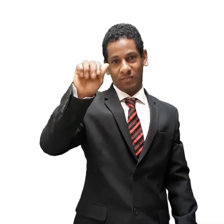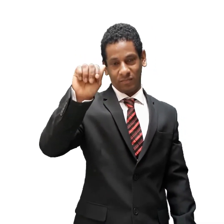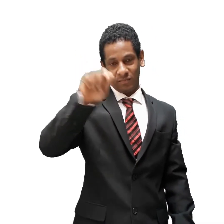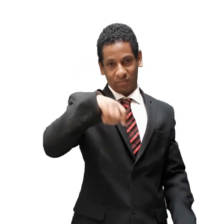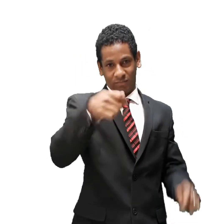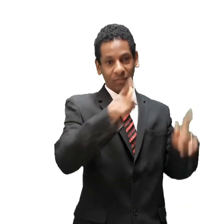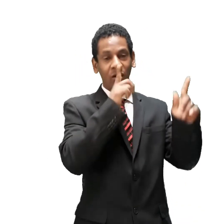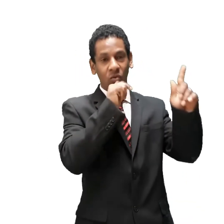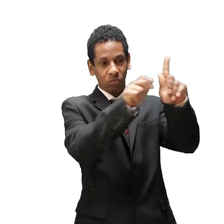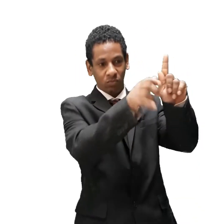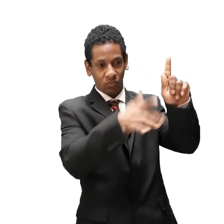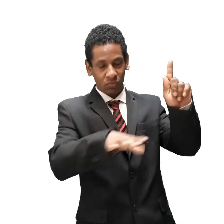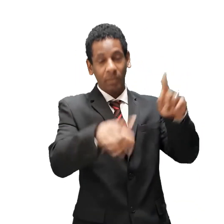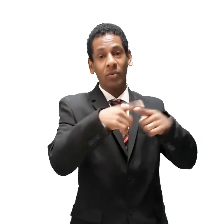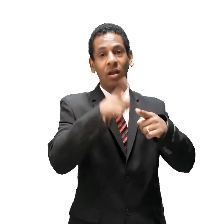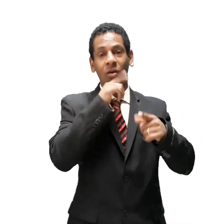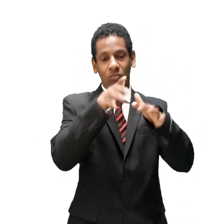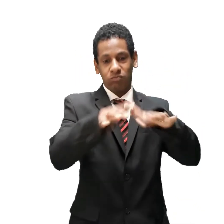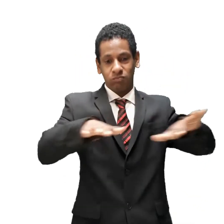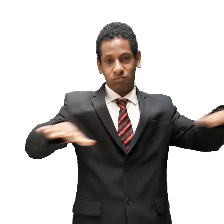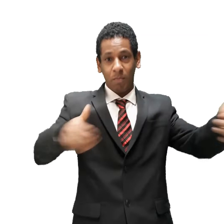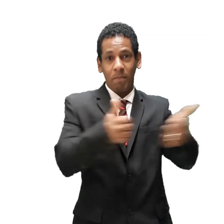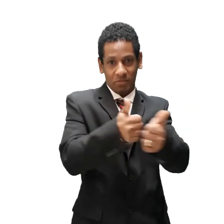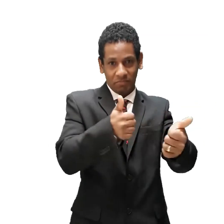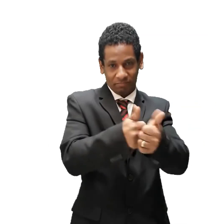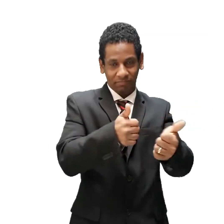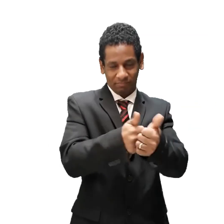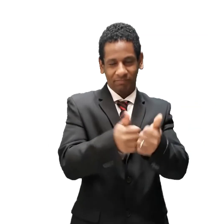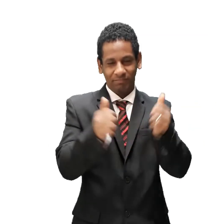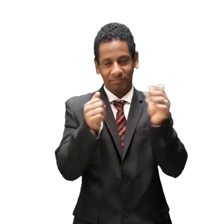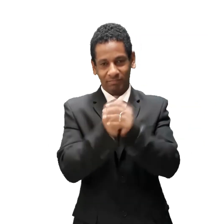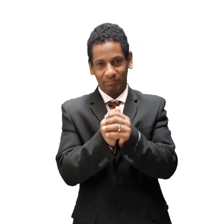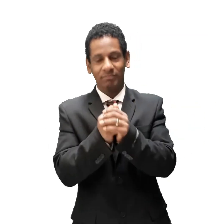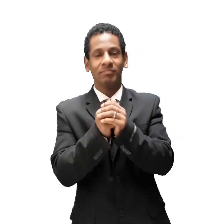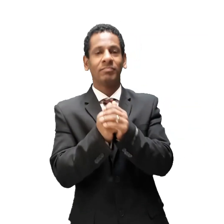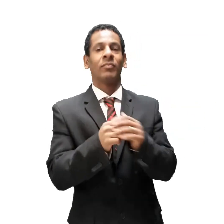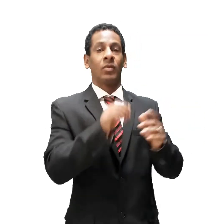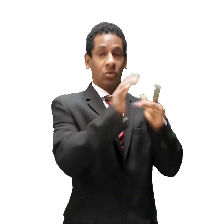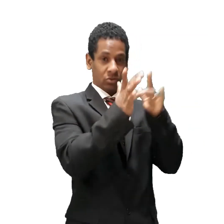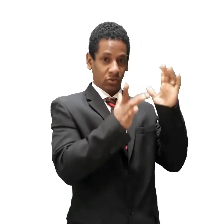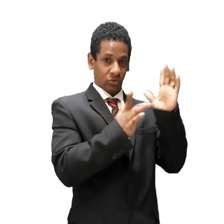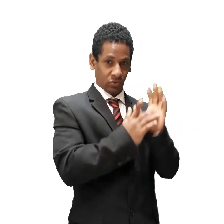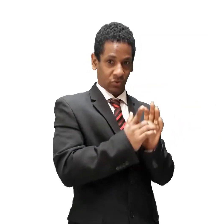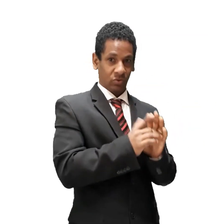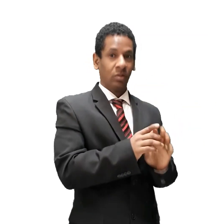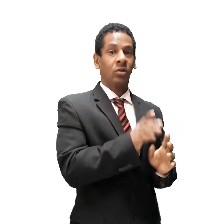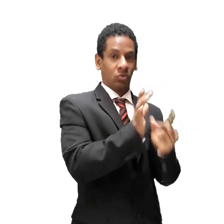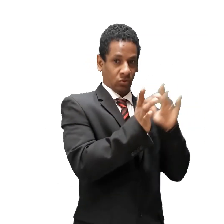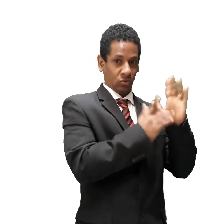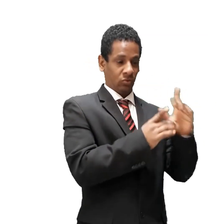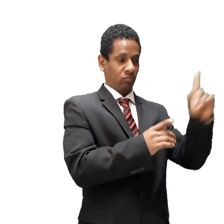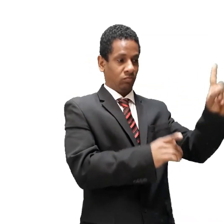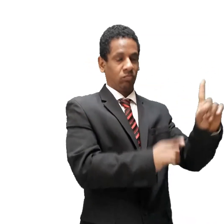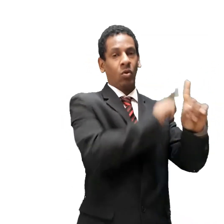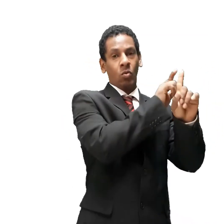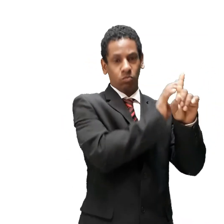Este é o sinal. E o Senhor Jesus, ele foi juntamente com seus